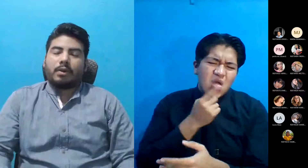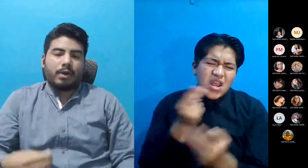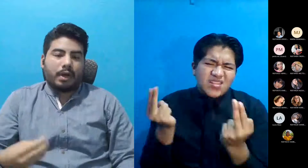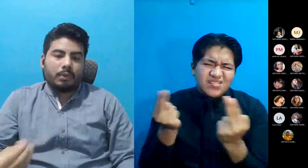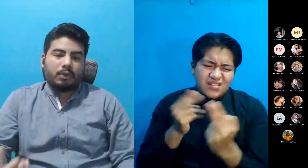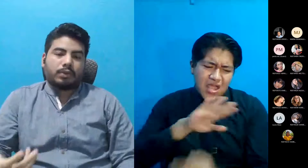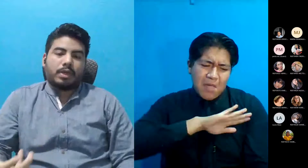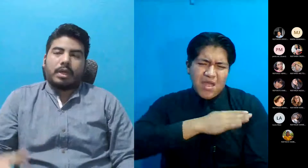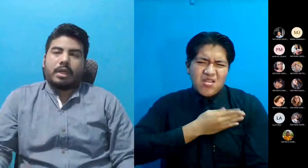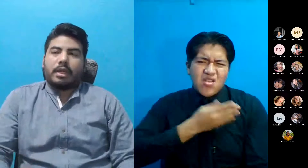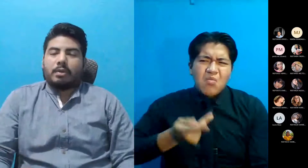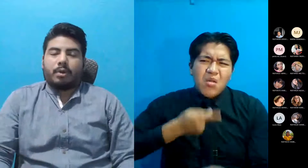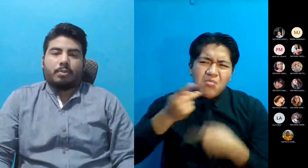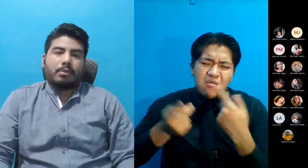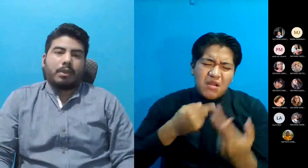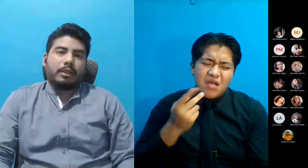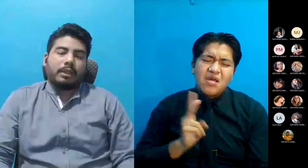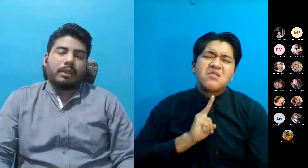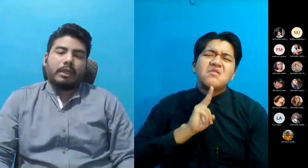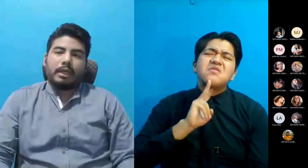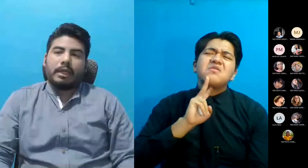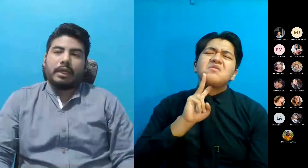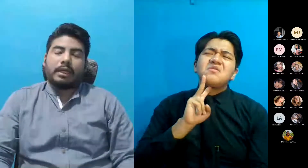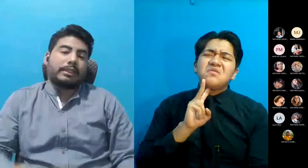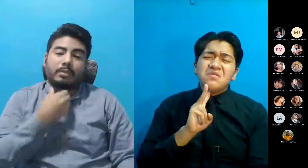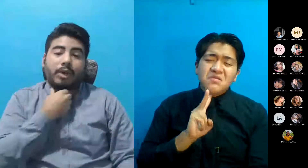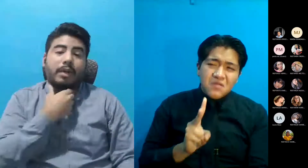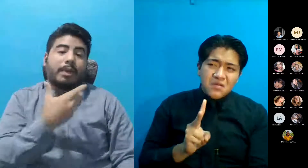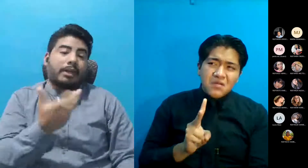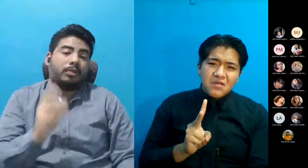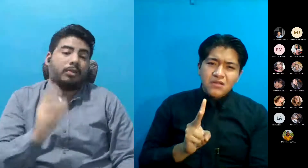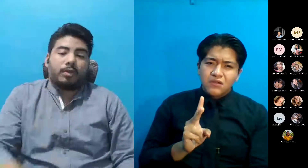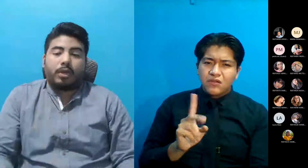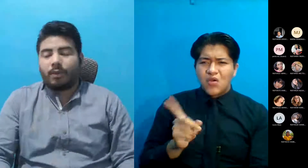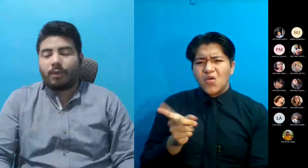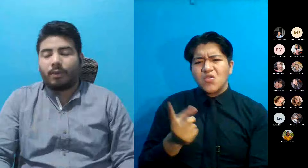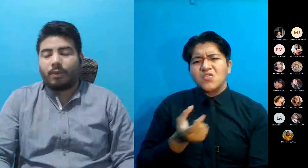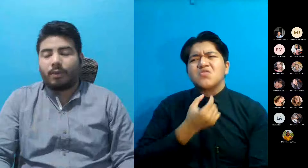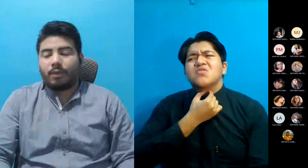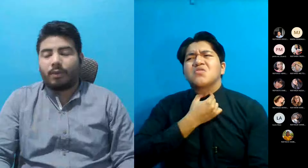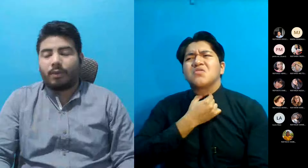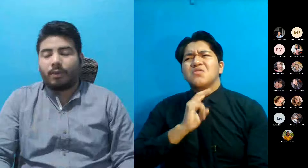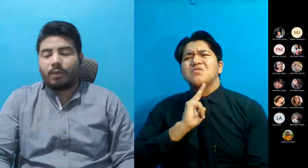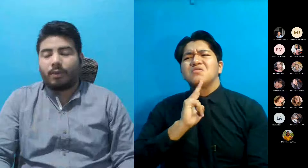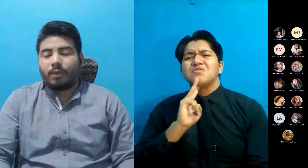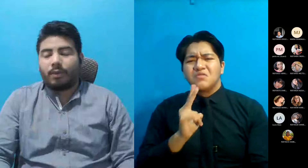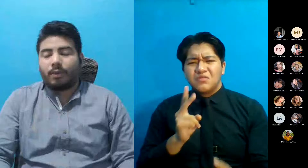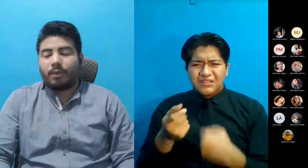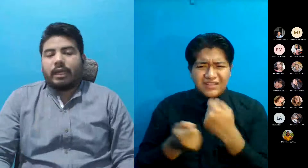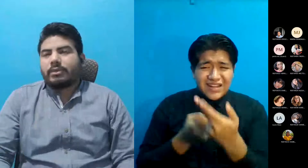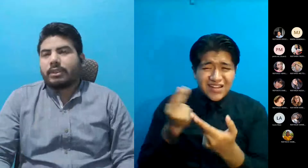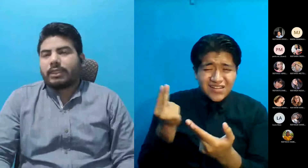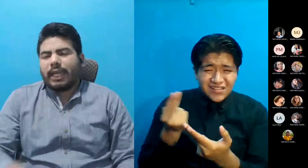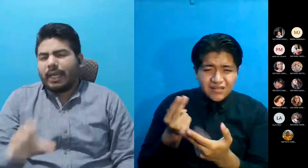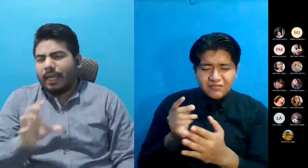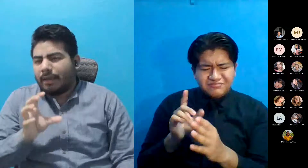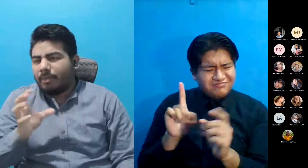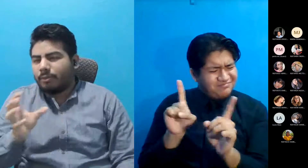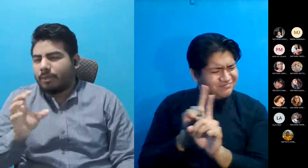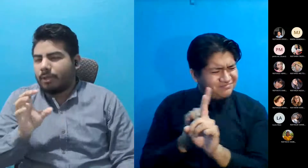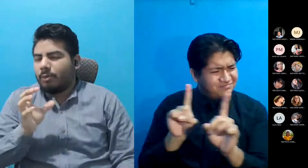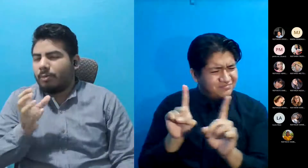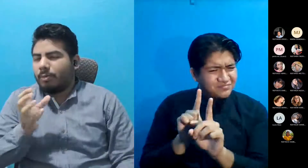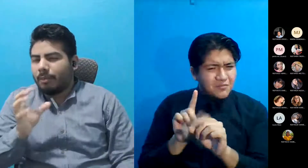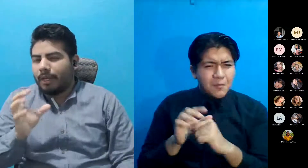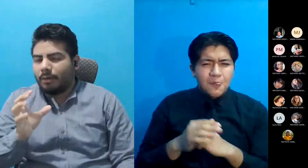español con la voz propiamente ejercida por el aparato fonoarticulador. Entonces,